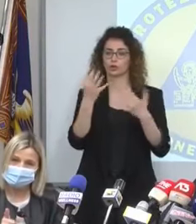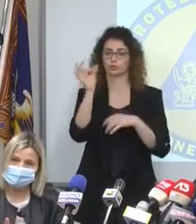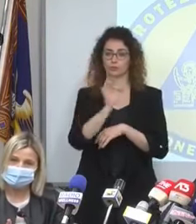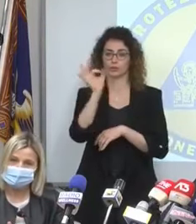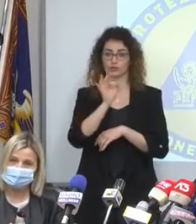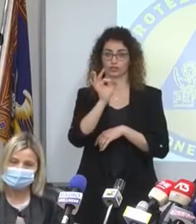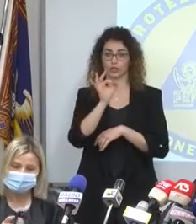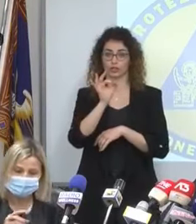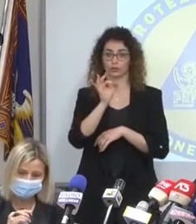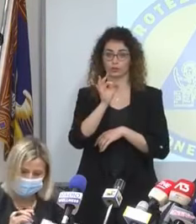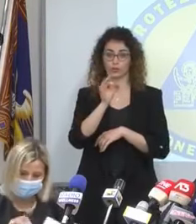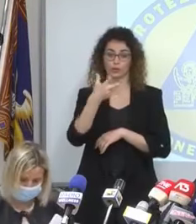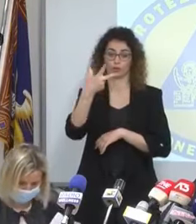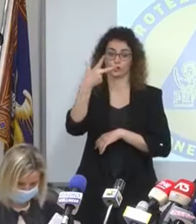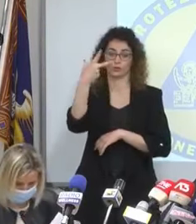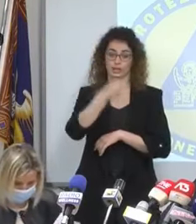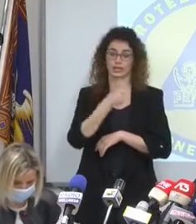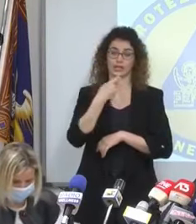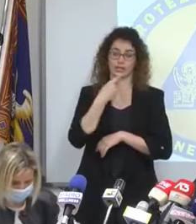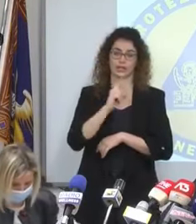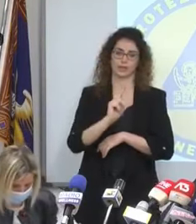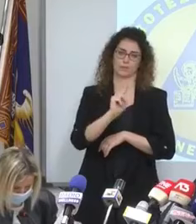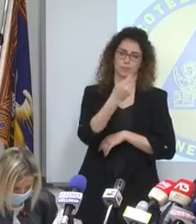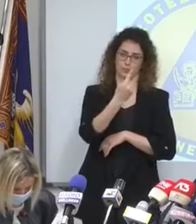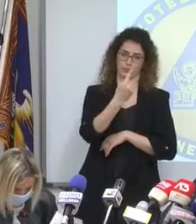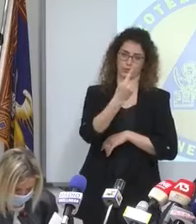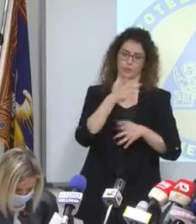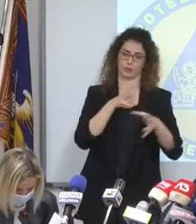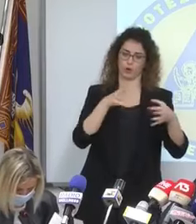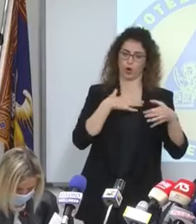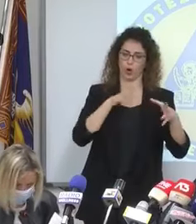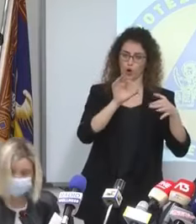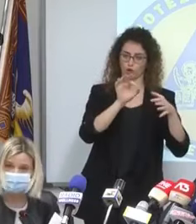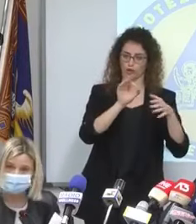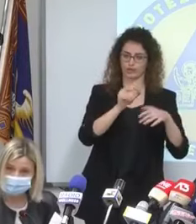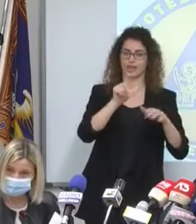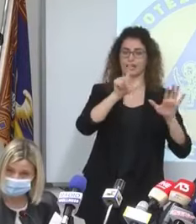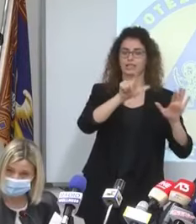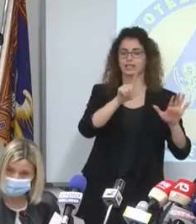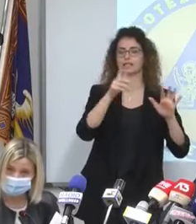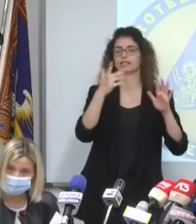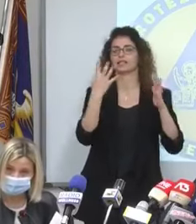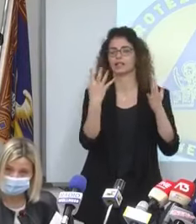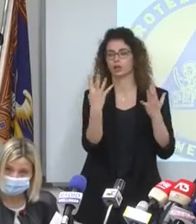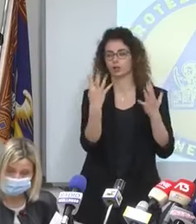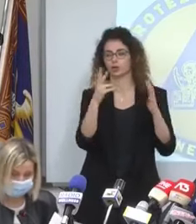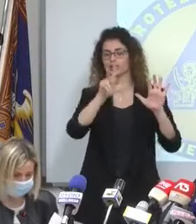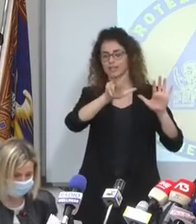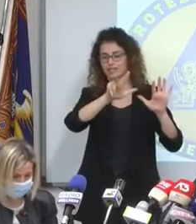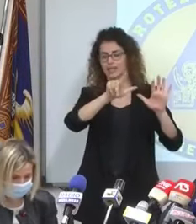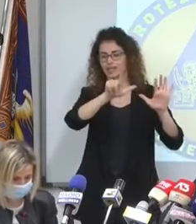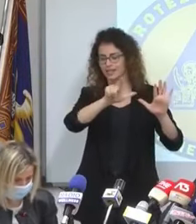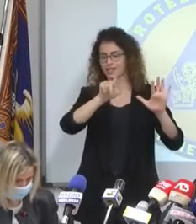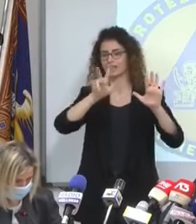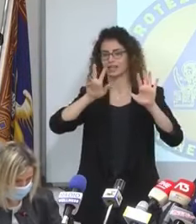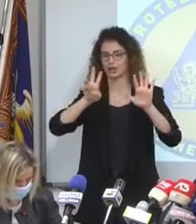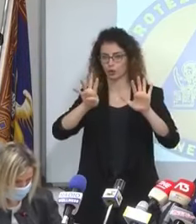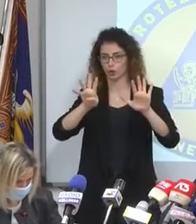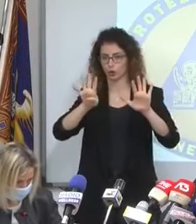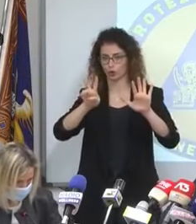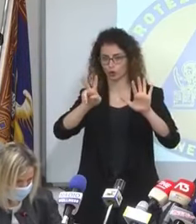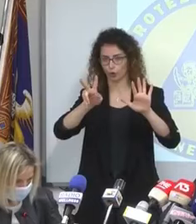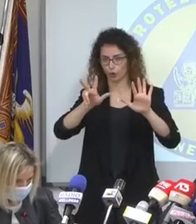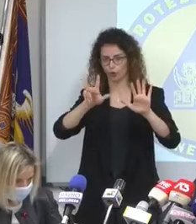quelli che hanno già avuto una dose, in totale over 80, sono 78,9%, che è il dato che aveva dato il Presidente